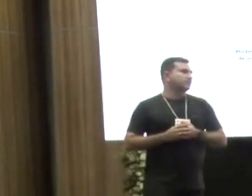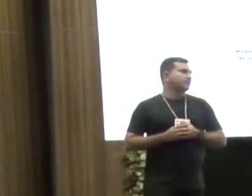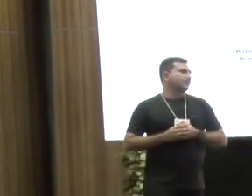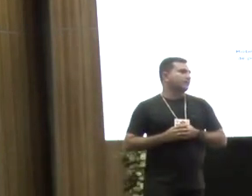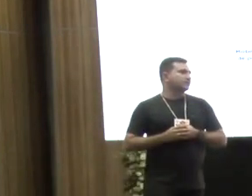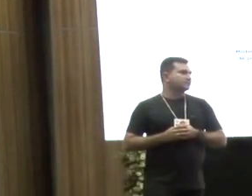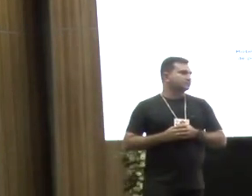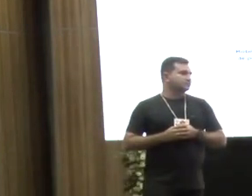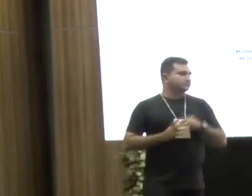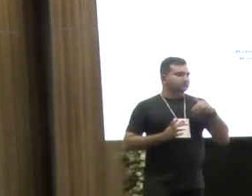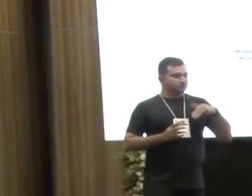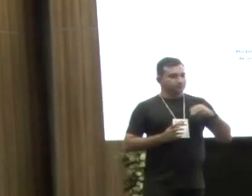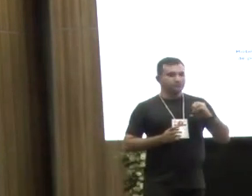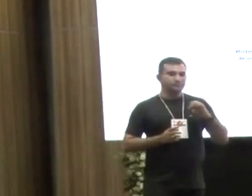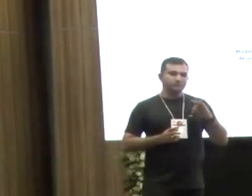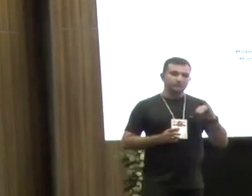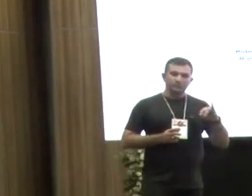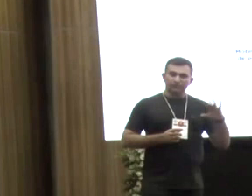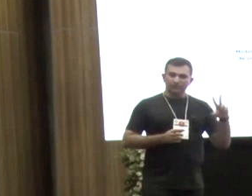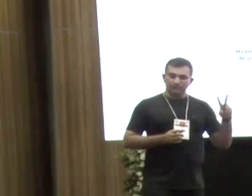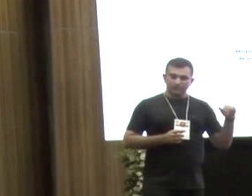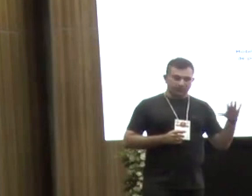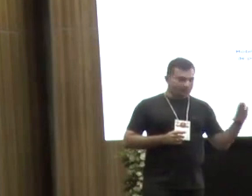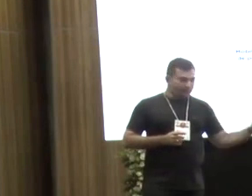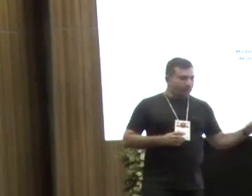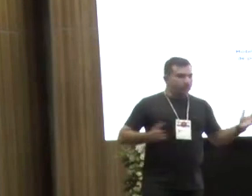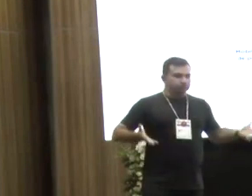Motivação, perseverança e resiliência.